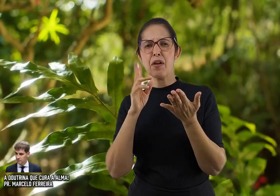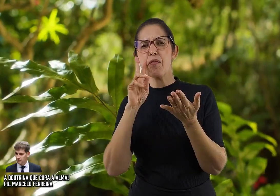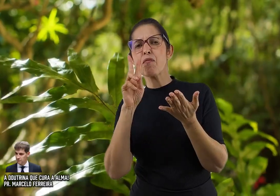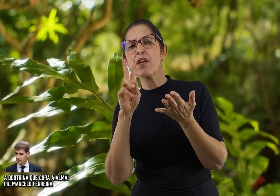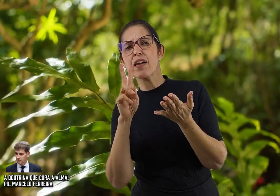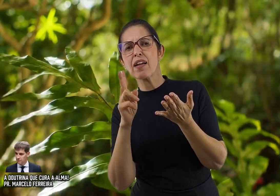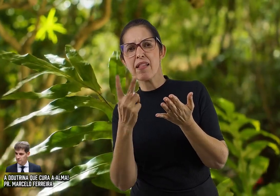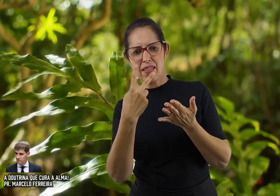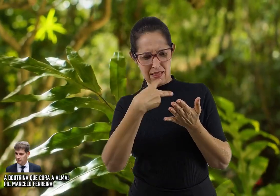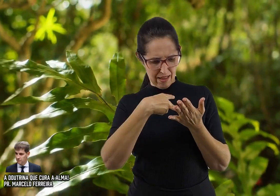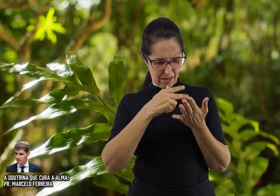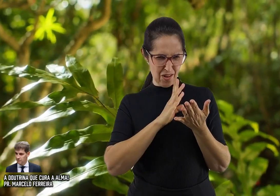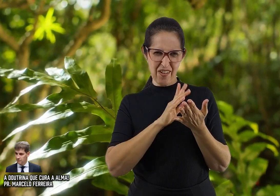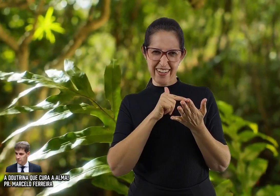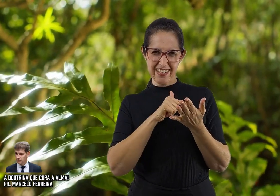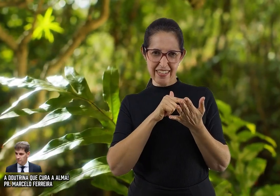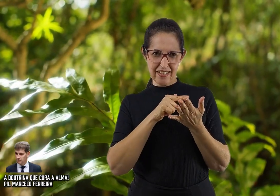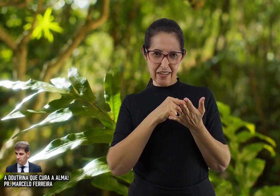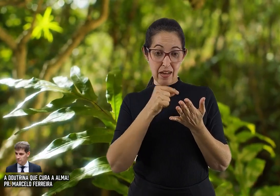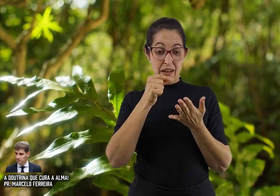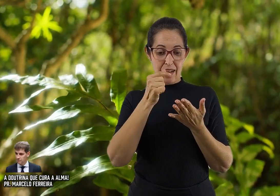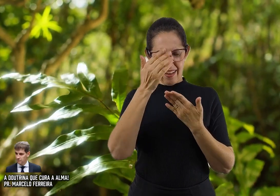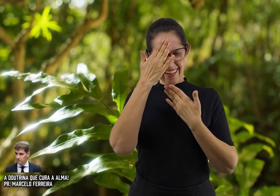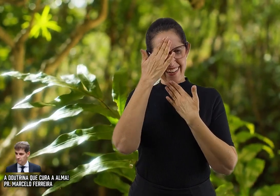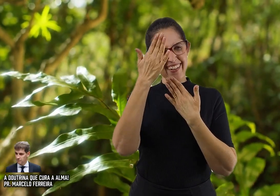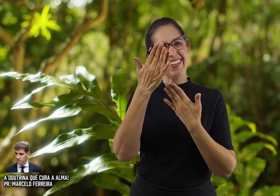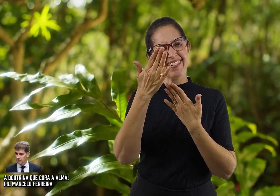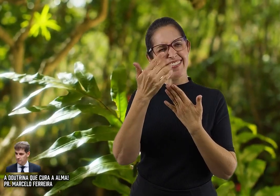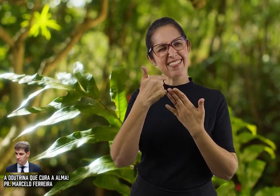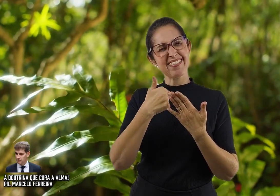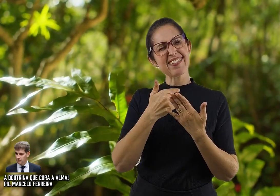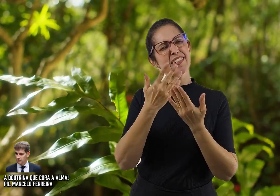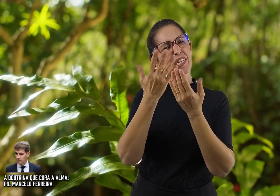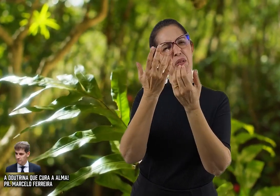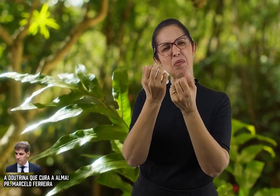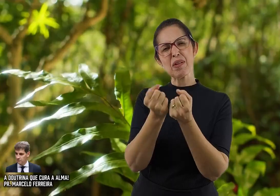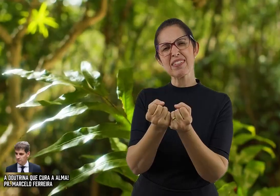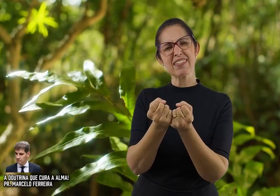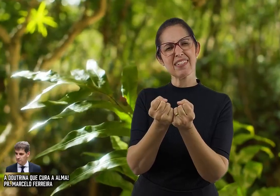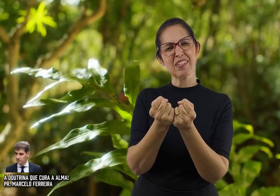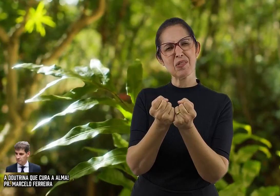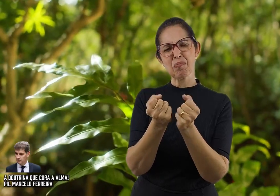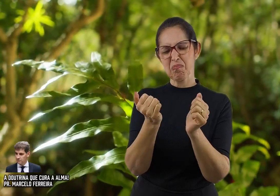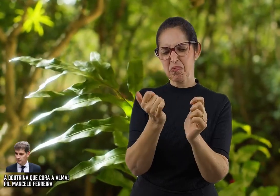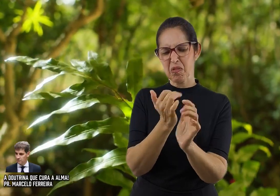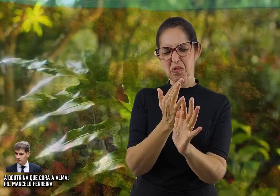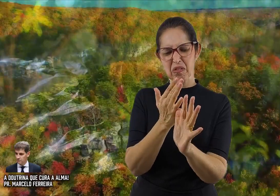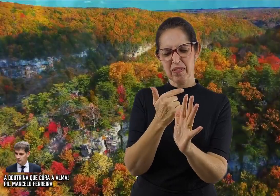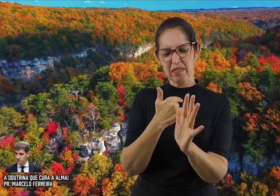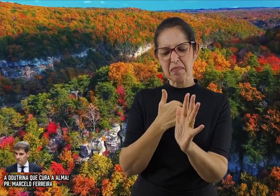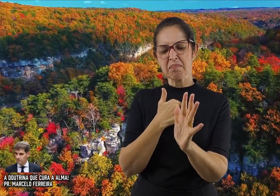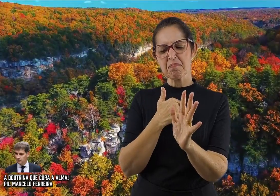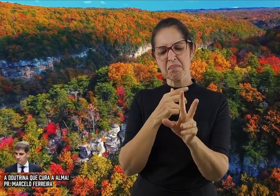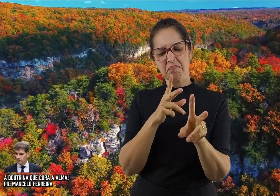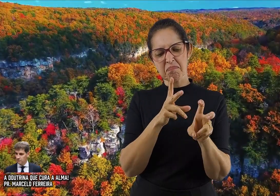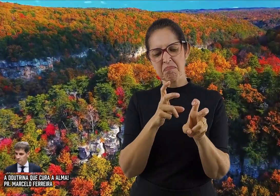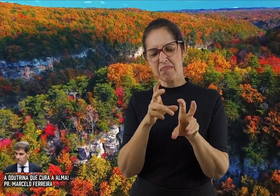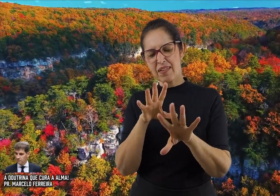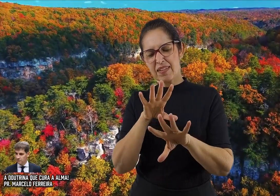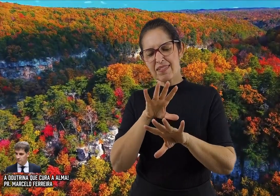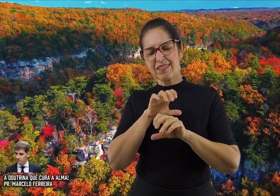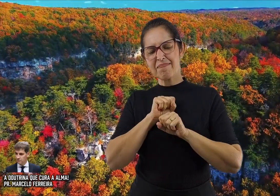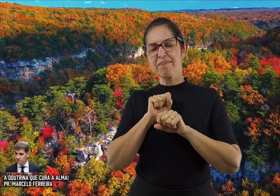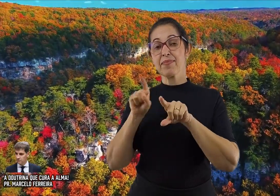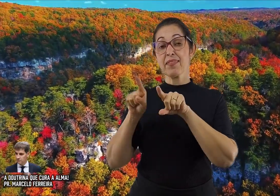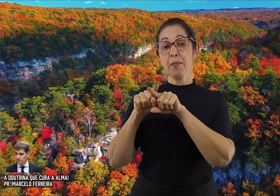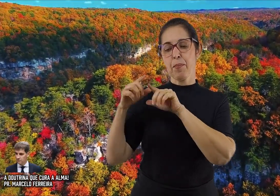do vosso coração e eu tenho recebido toda a glorificação. E os meus